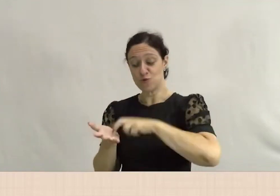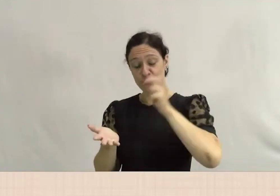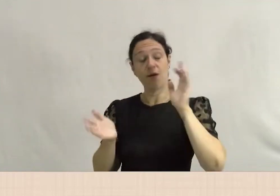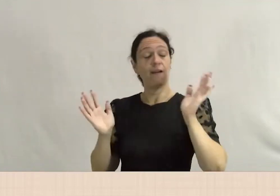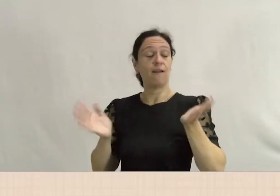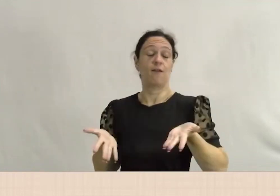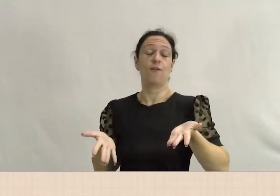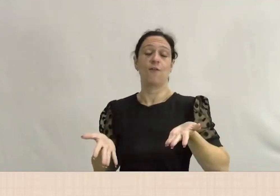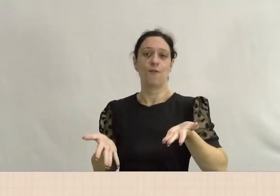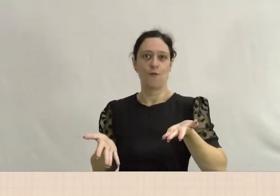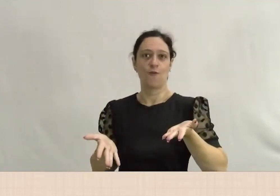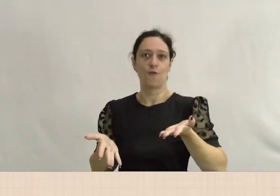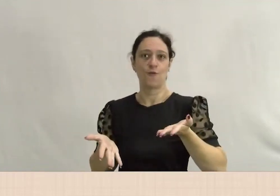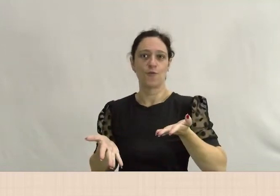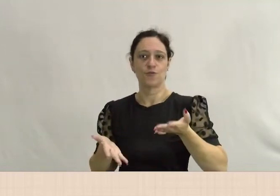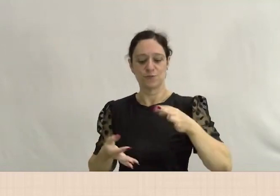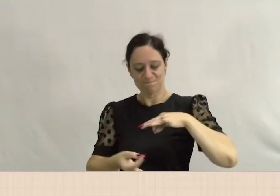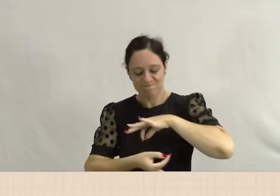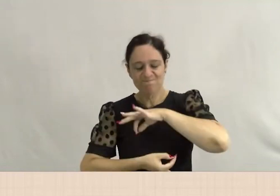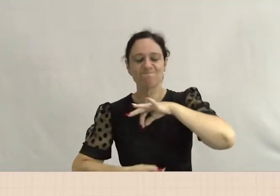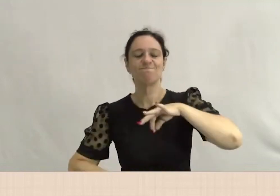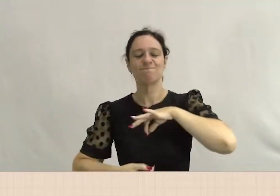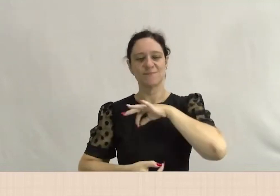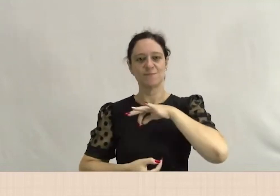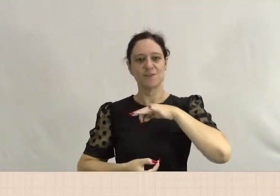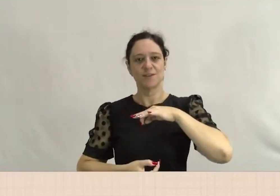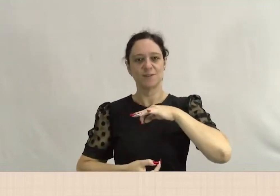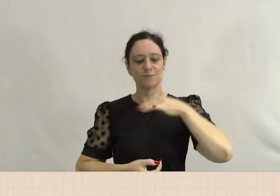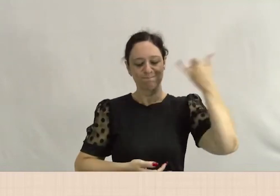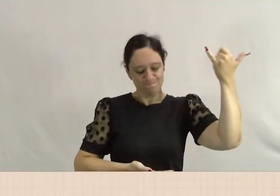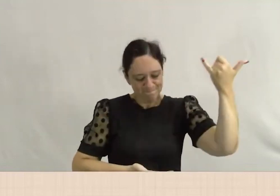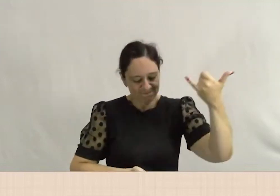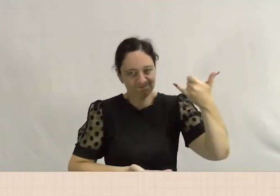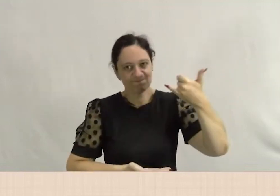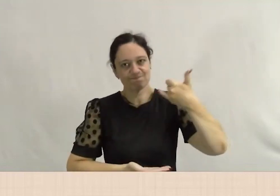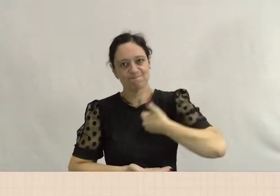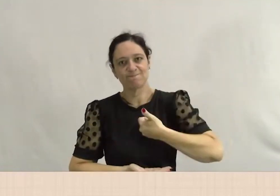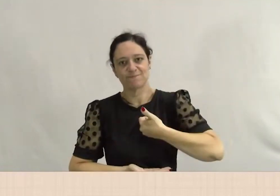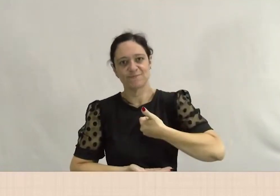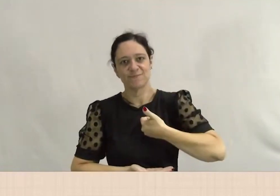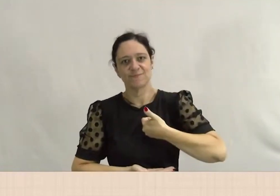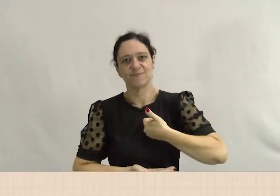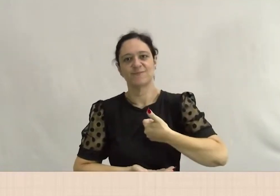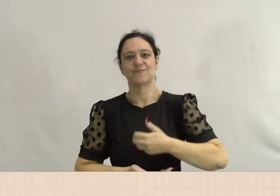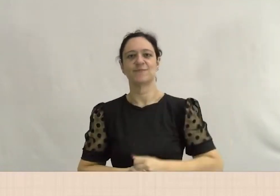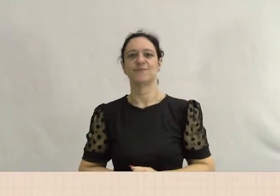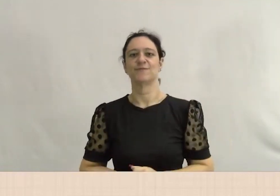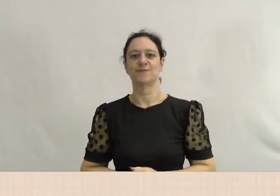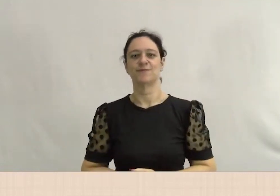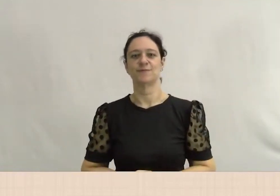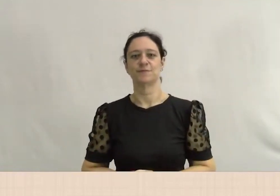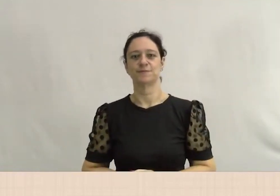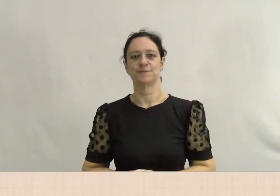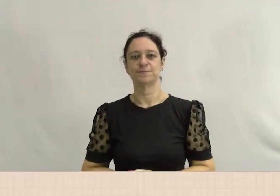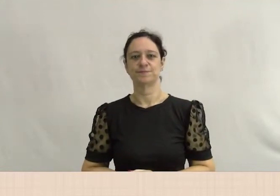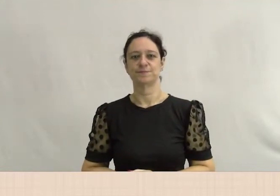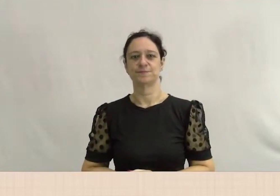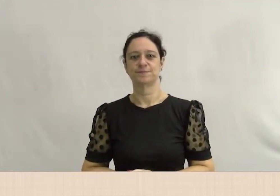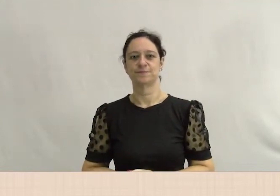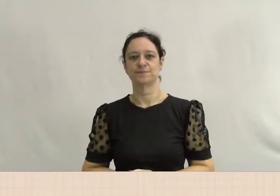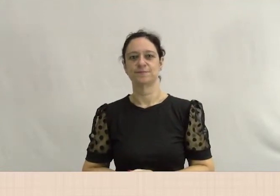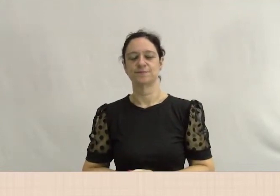no meu coração para dar aquela palavra sintética hoje de manhã na abertura.